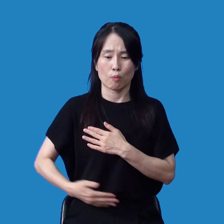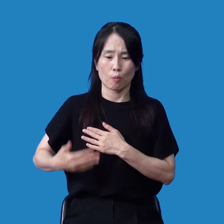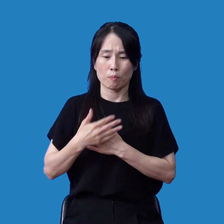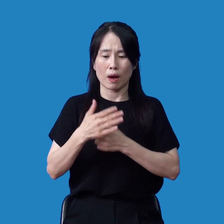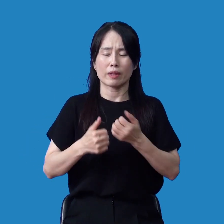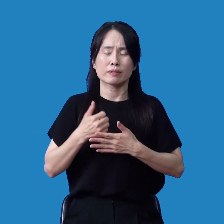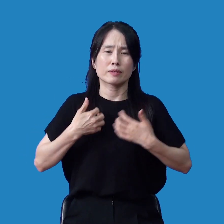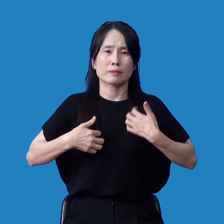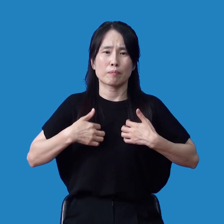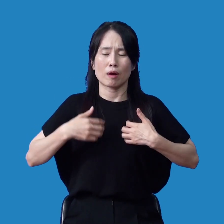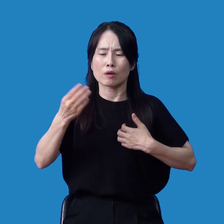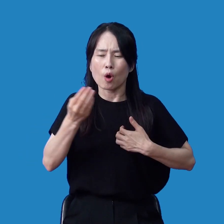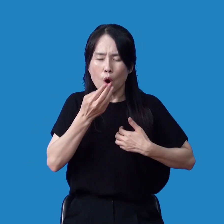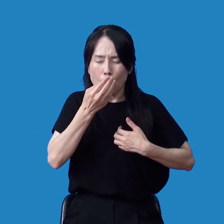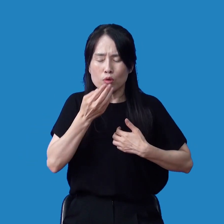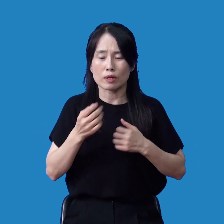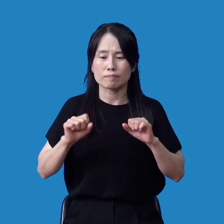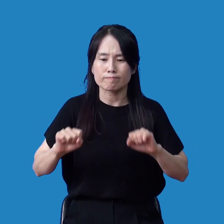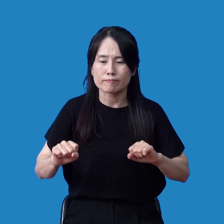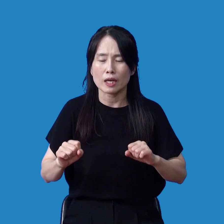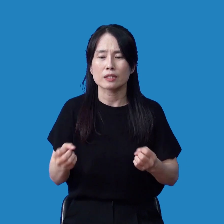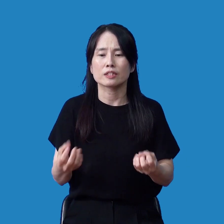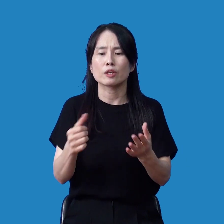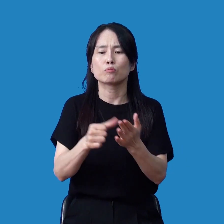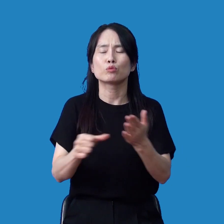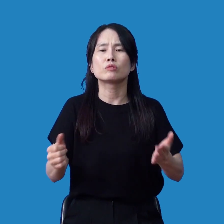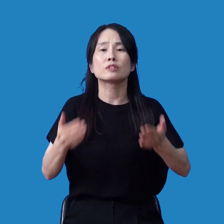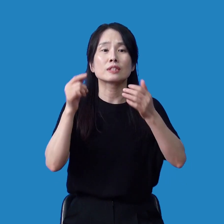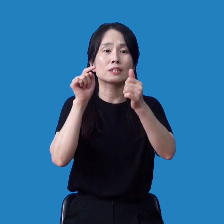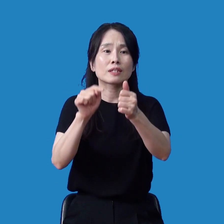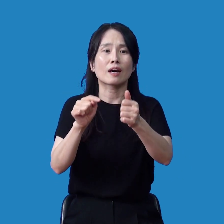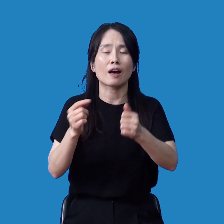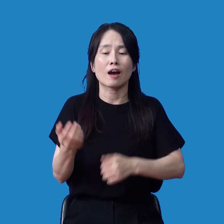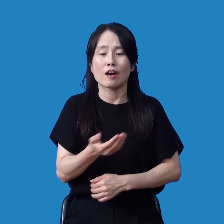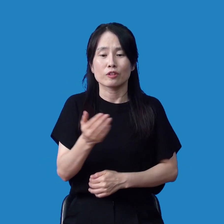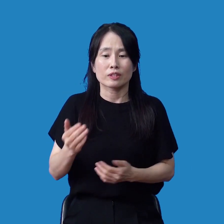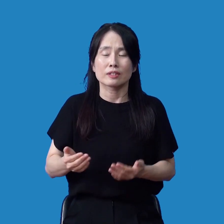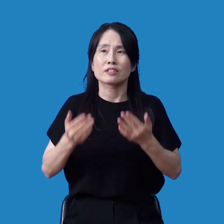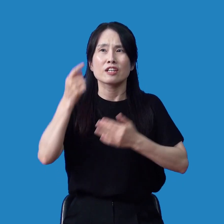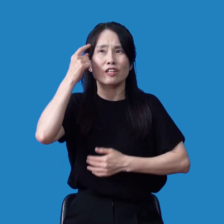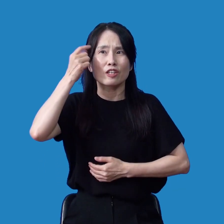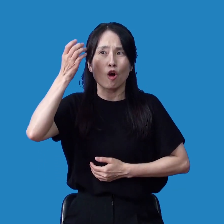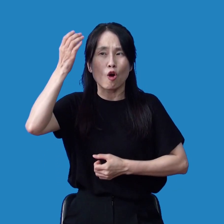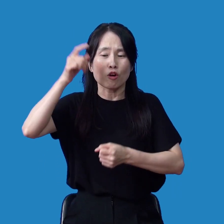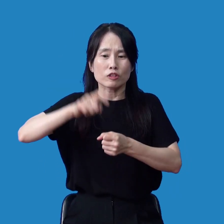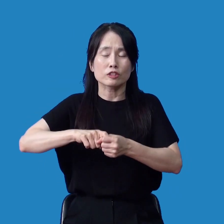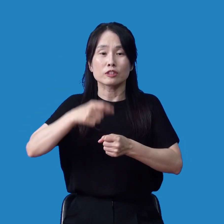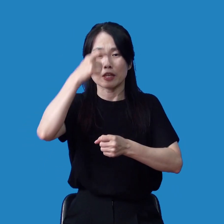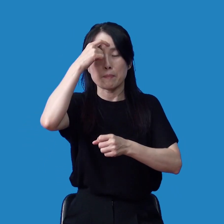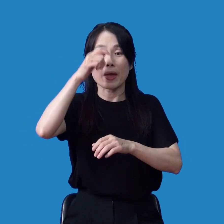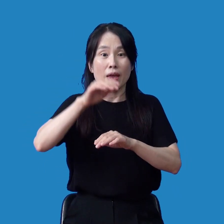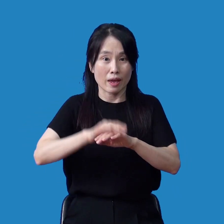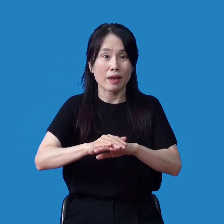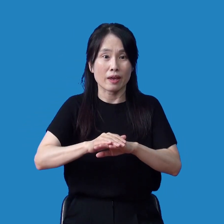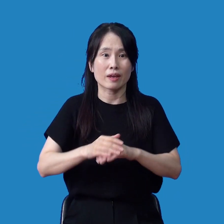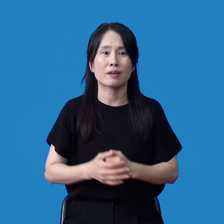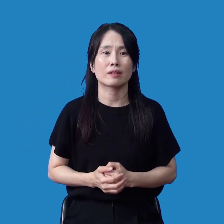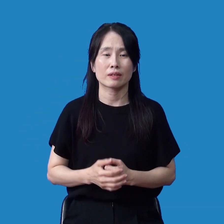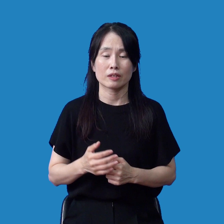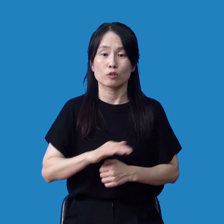하나님이 기뻐하시는 거룩한 산제물로 드리라. 이는 너희가 드릴 영적 예배니라. 우리